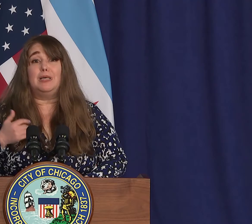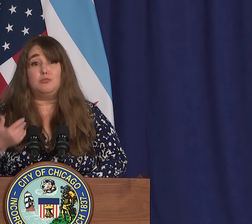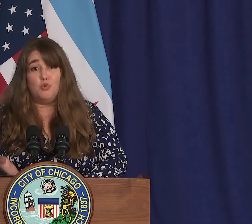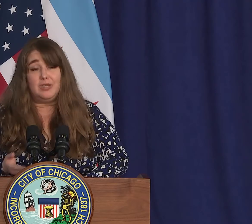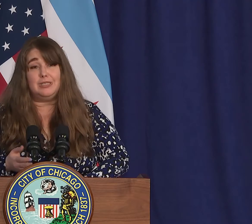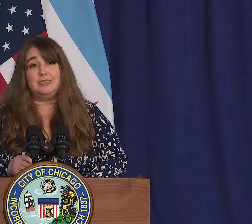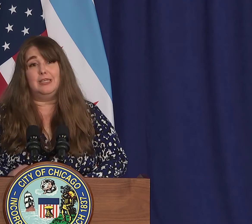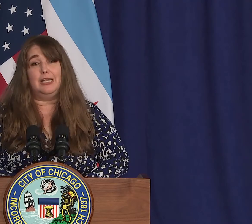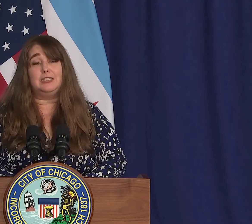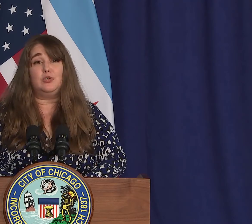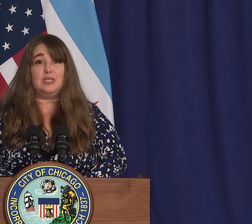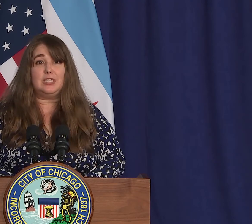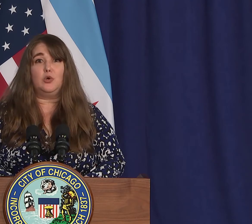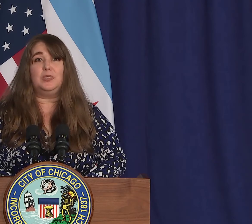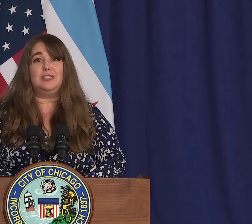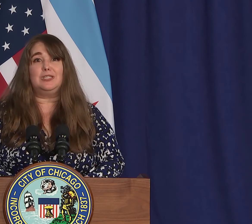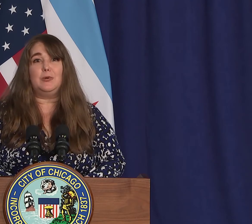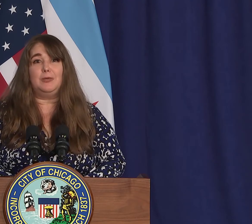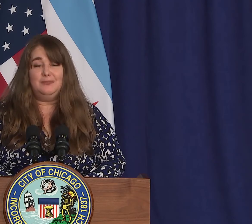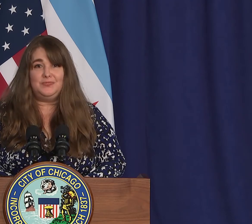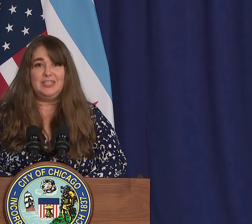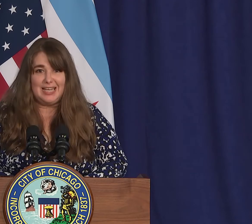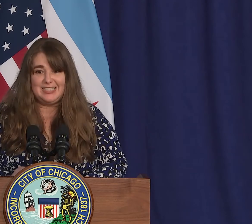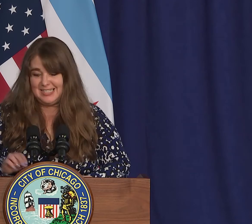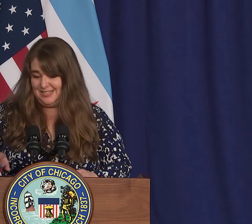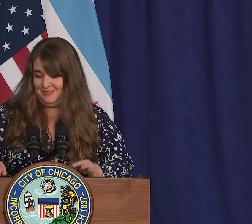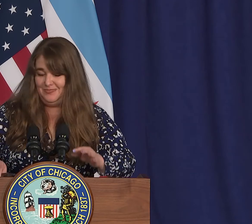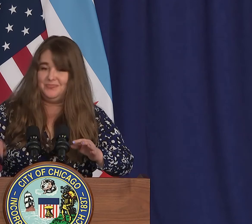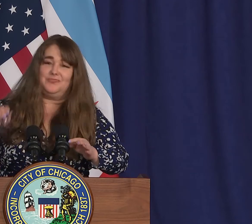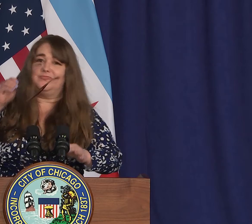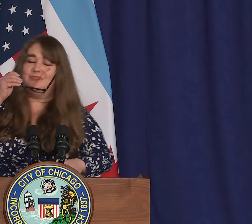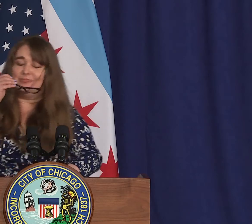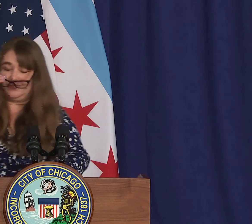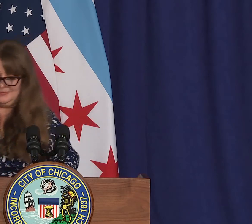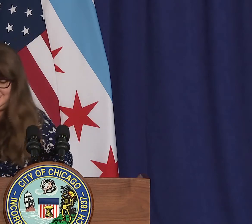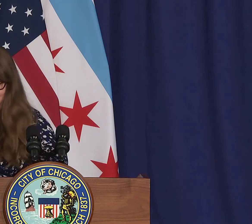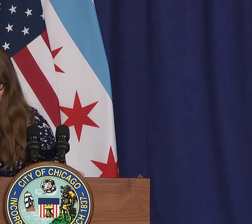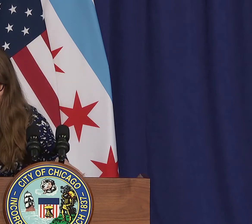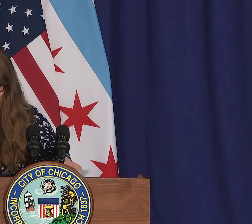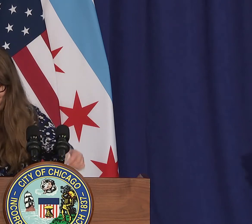contagios, más muertes relacionadas al COVID-19. Gracias.